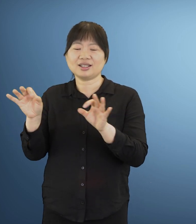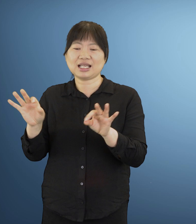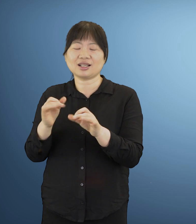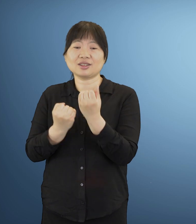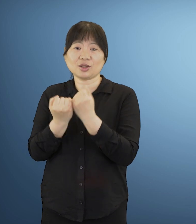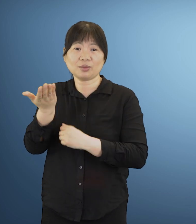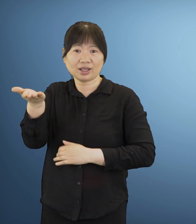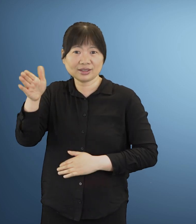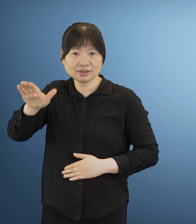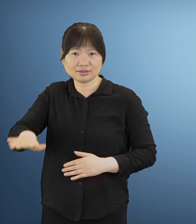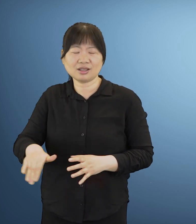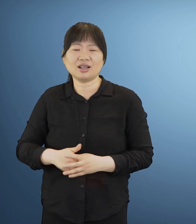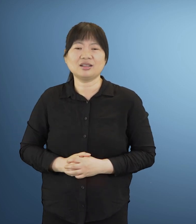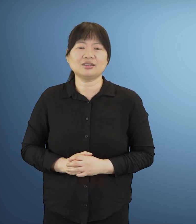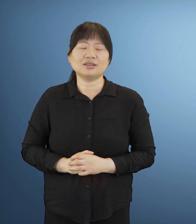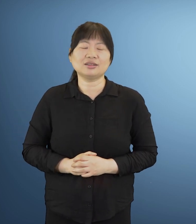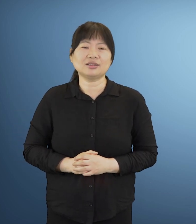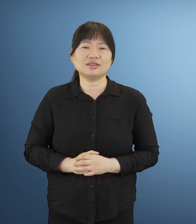어느